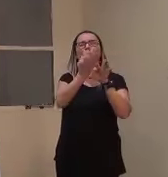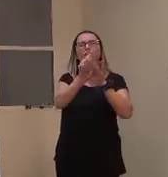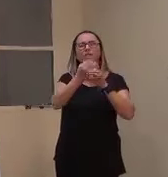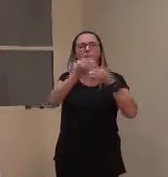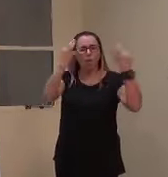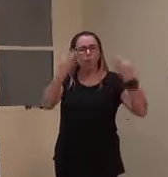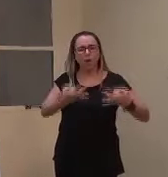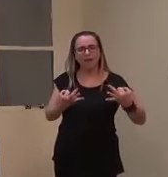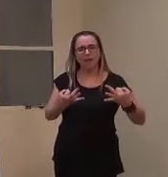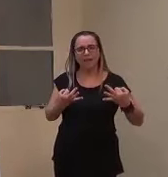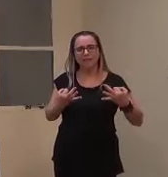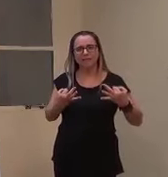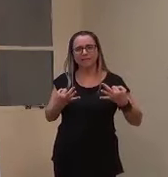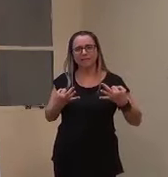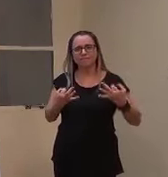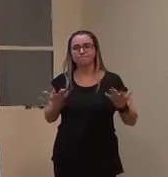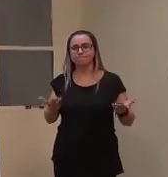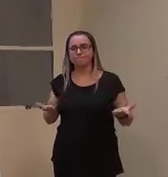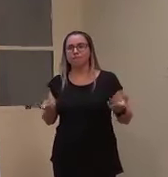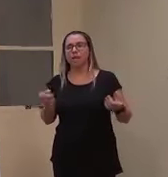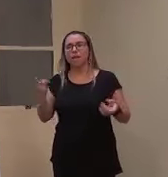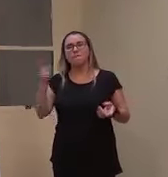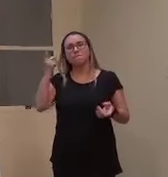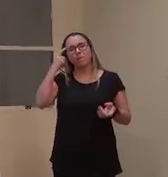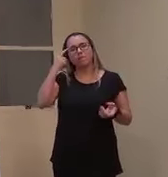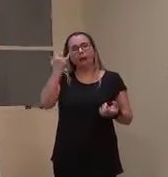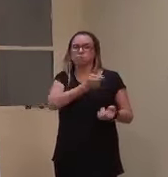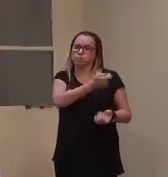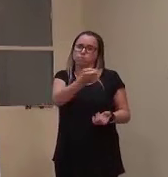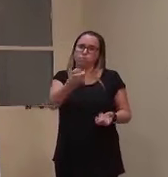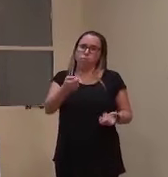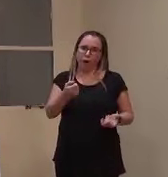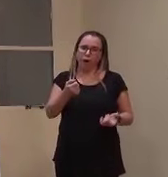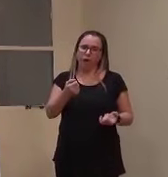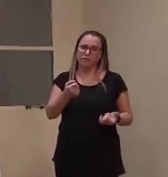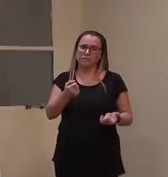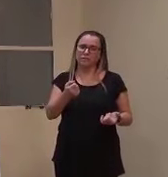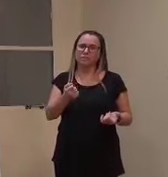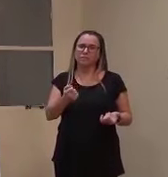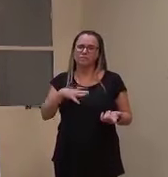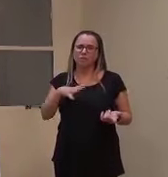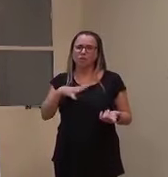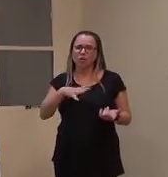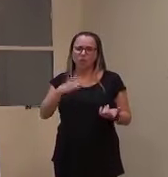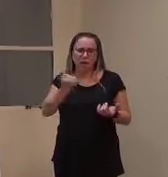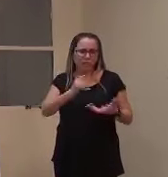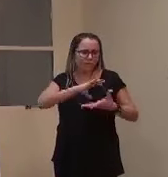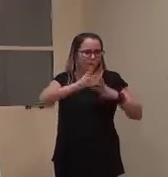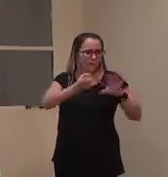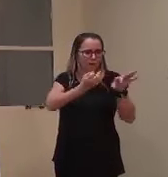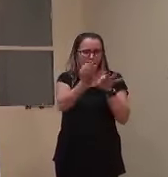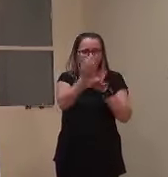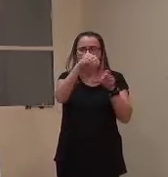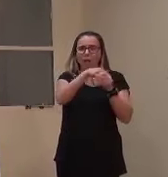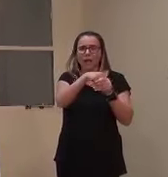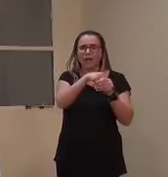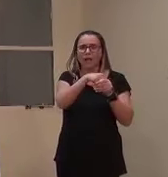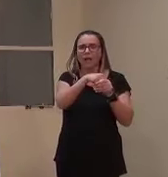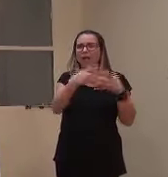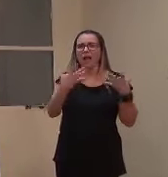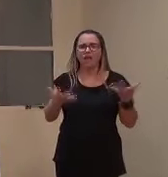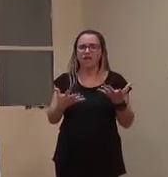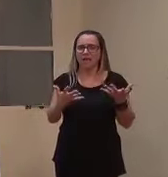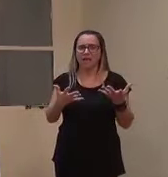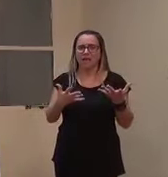buenas creo que hay pocas seguimos teniendo un formato escolar y que no